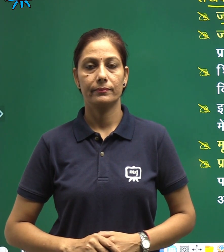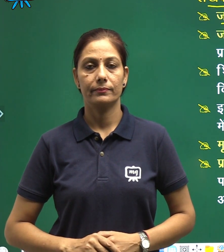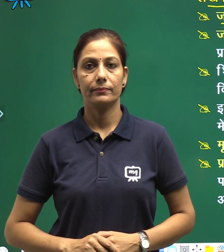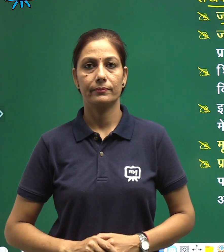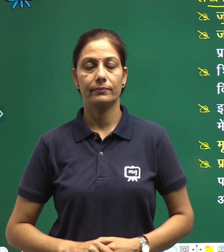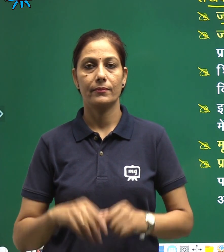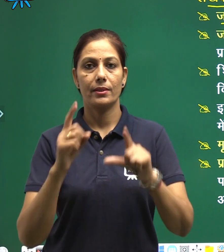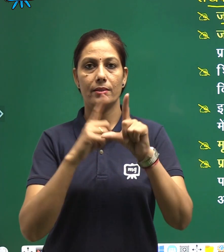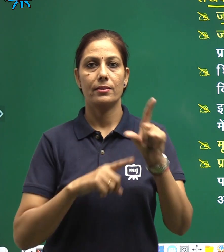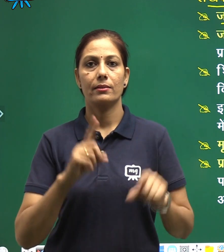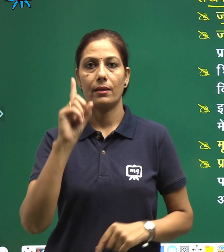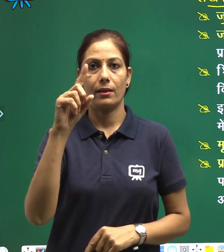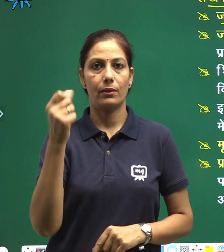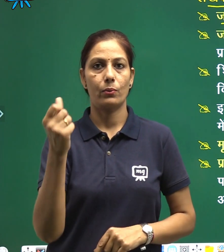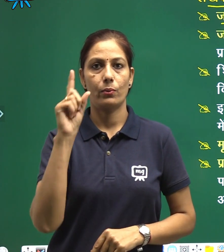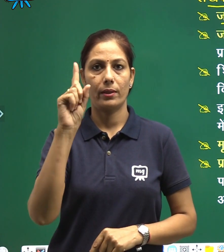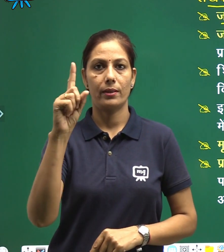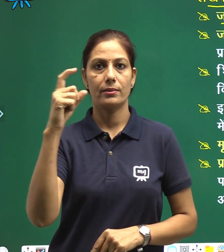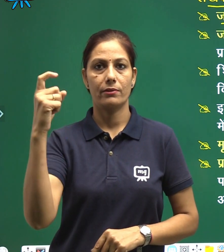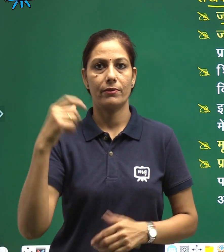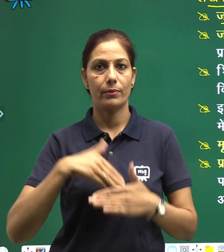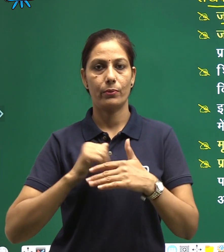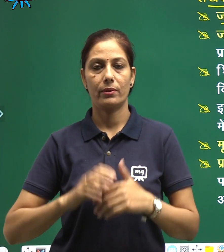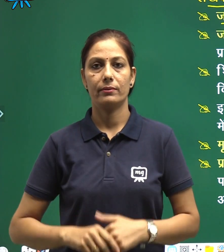सन 1917 ईस्वी में हुआ।